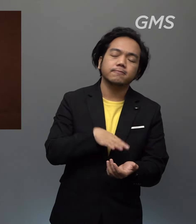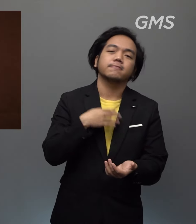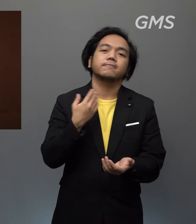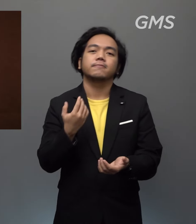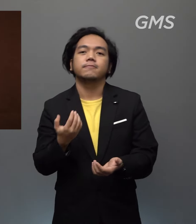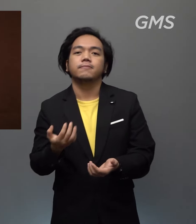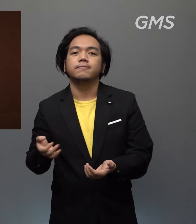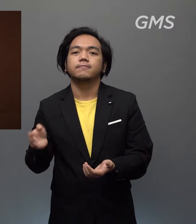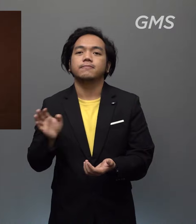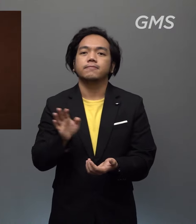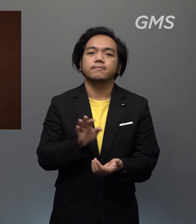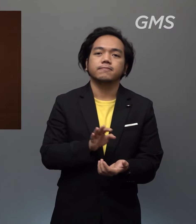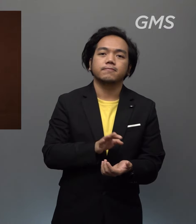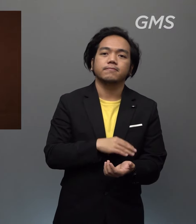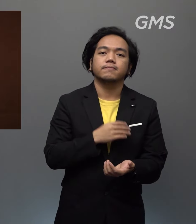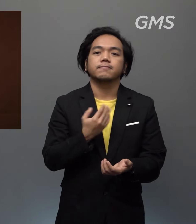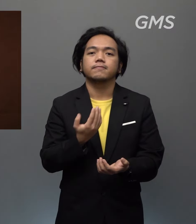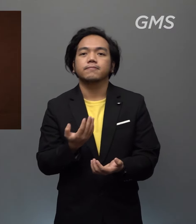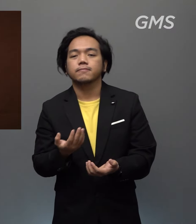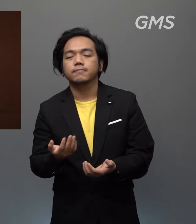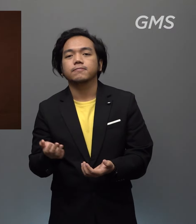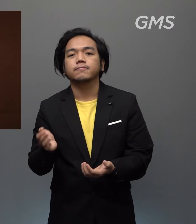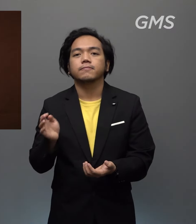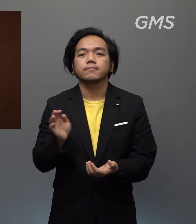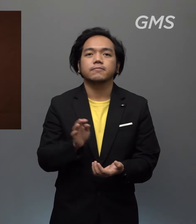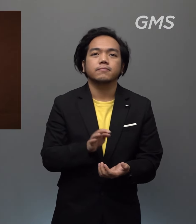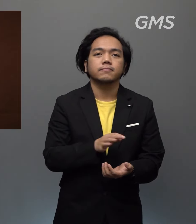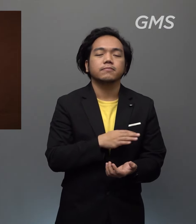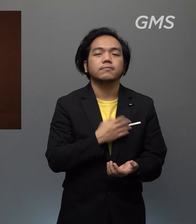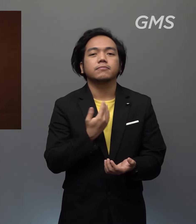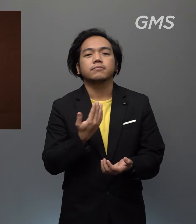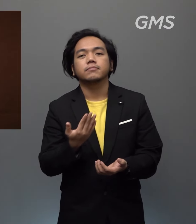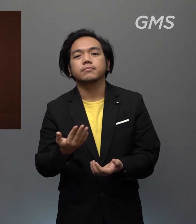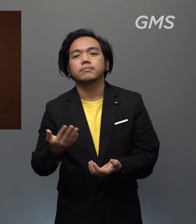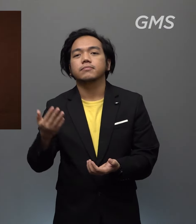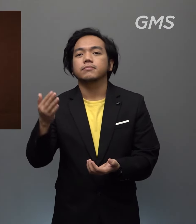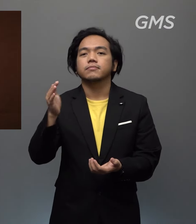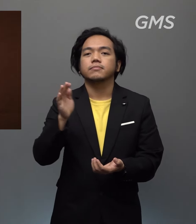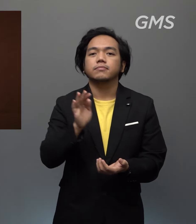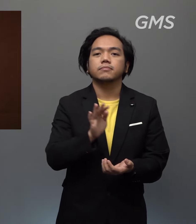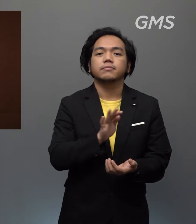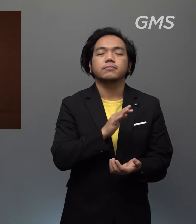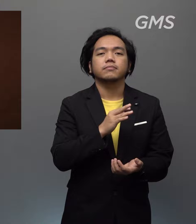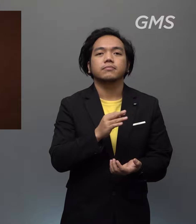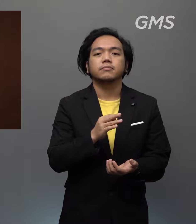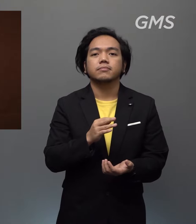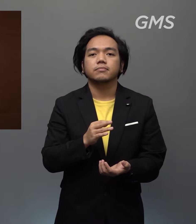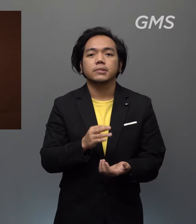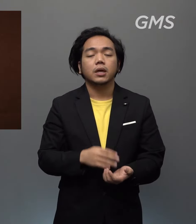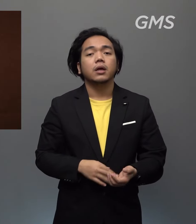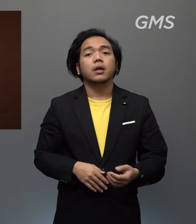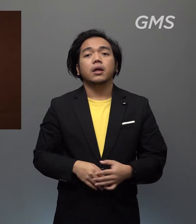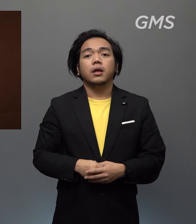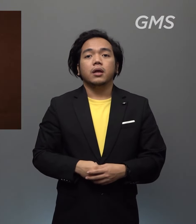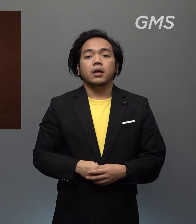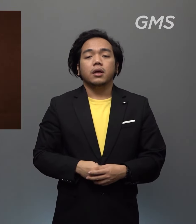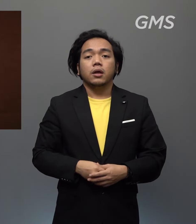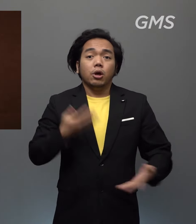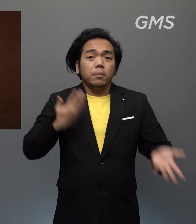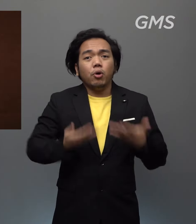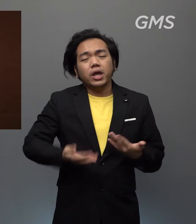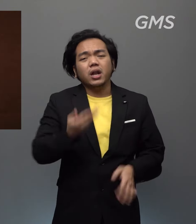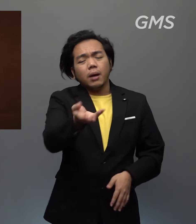baka shya rara baya rara rara rara. Ina kona nama rama rama. Di dalam kondisi yang hari ini mungkin